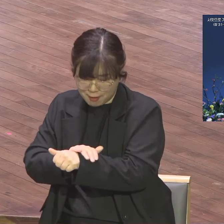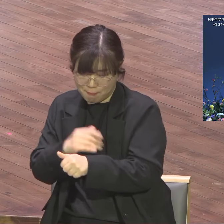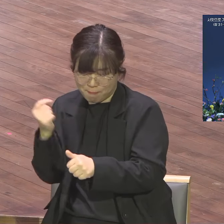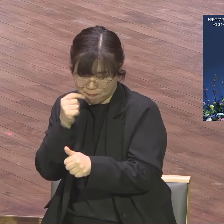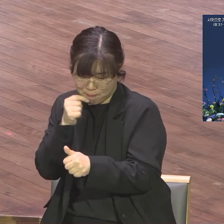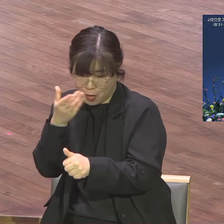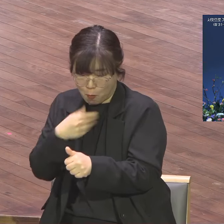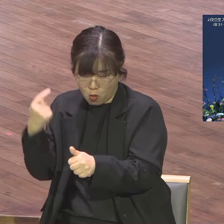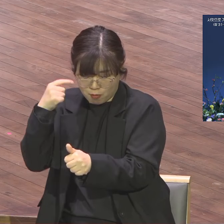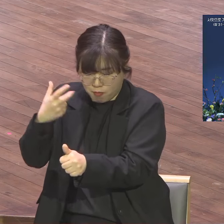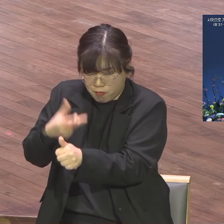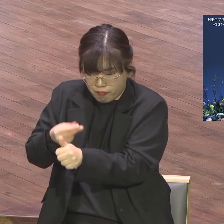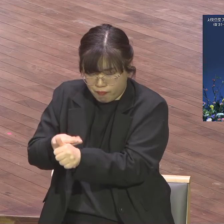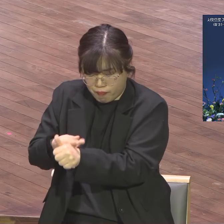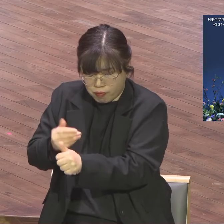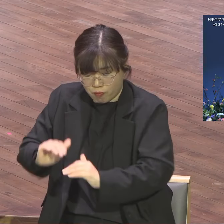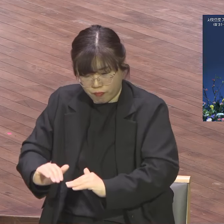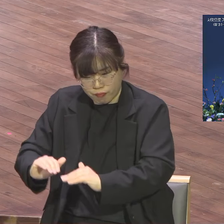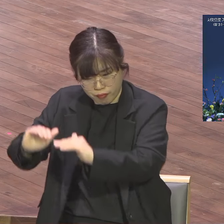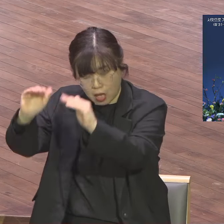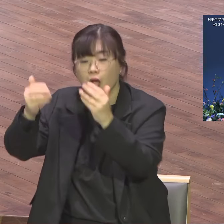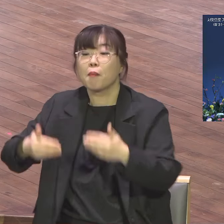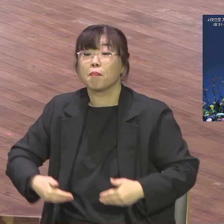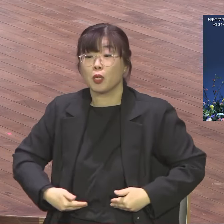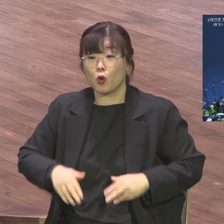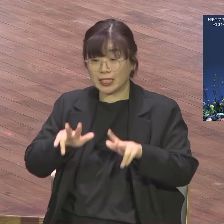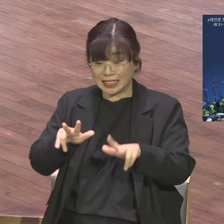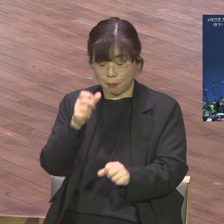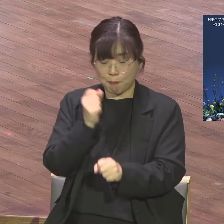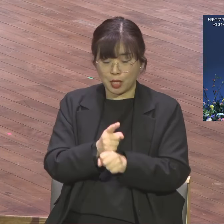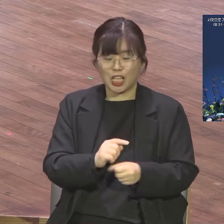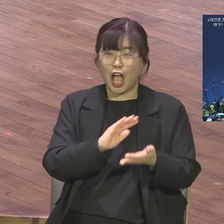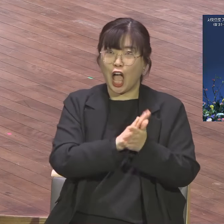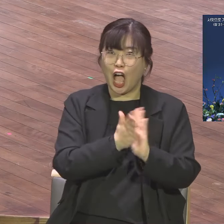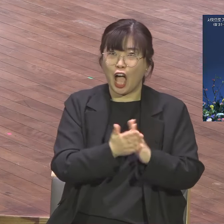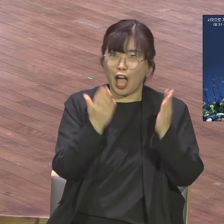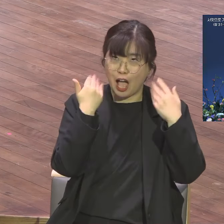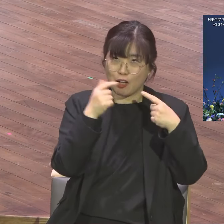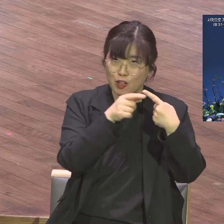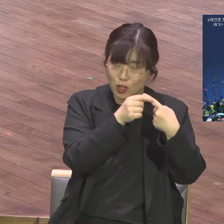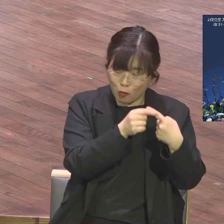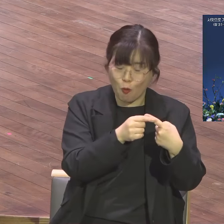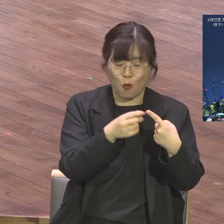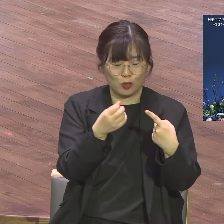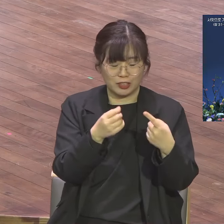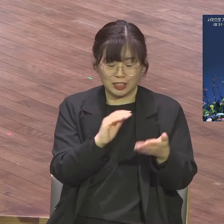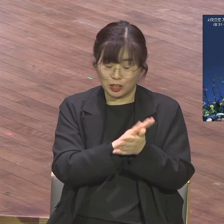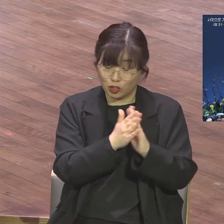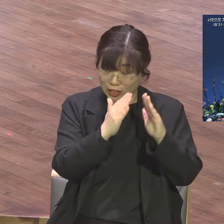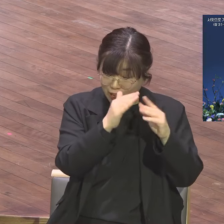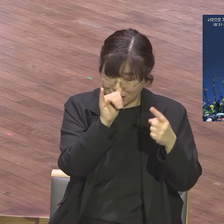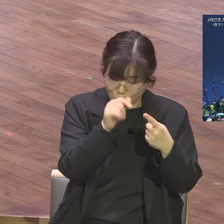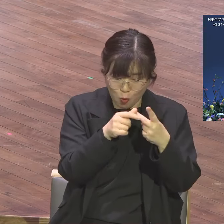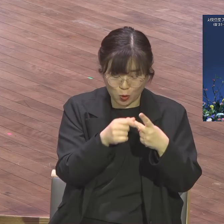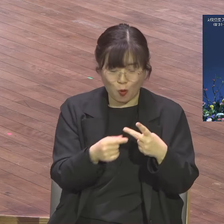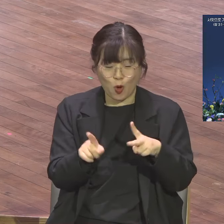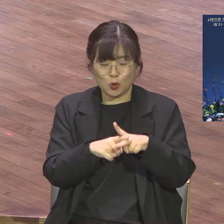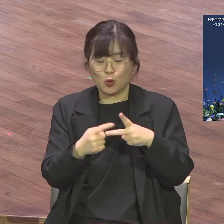저는요 고등학교 대학교 시스템까지 갖추길 바라지만은 우선적으로 제대로